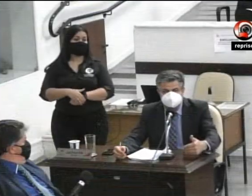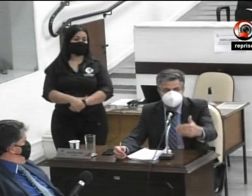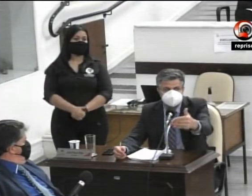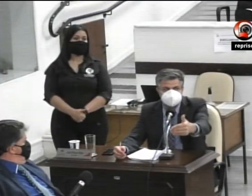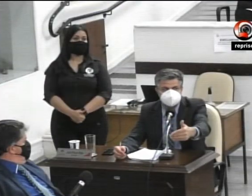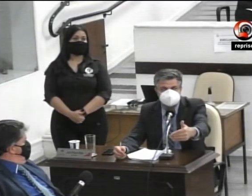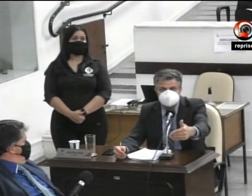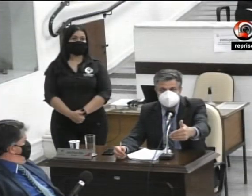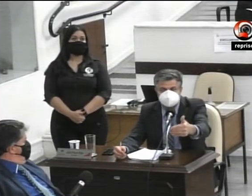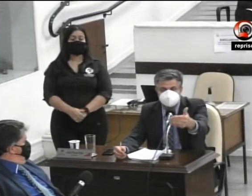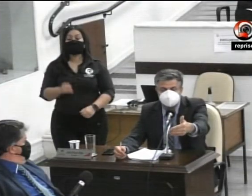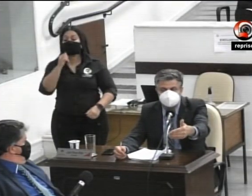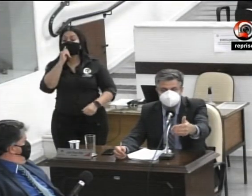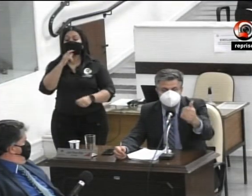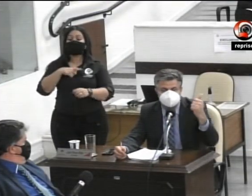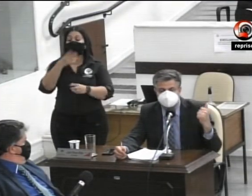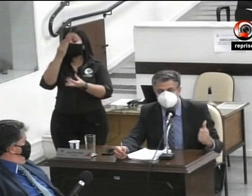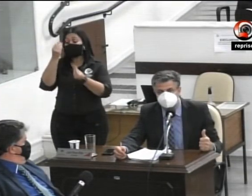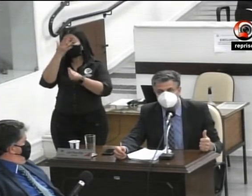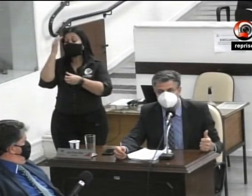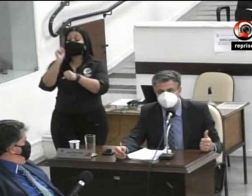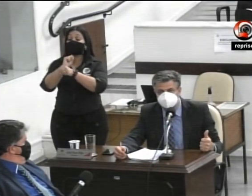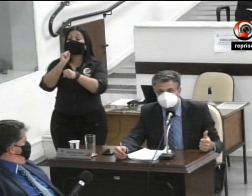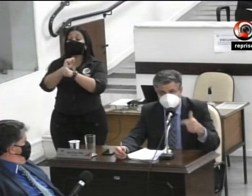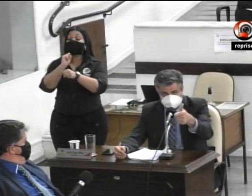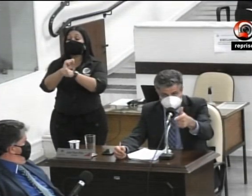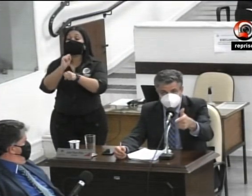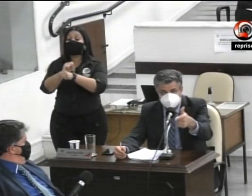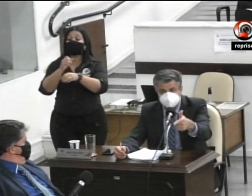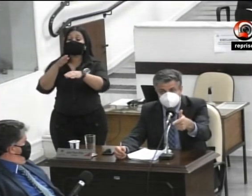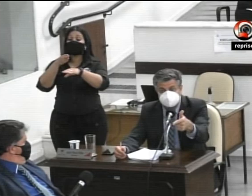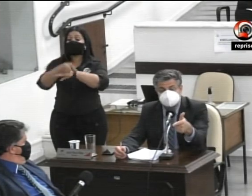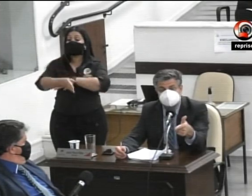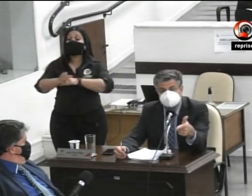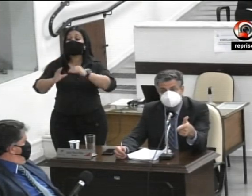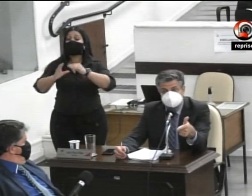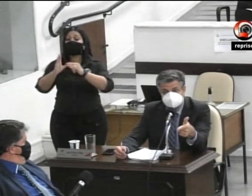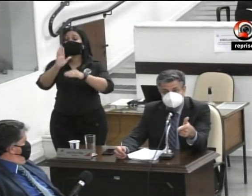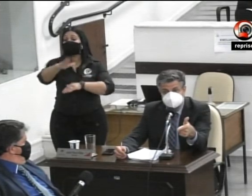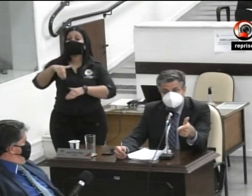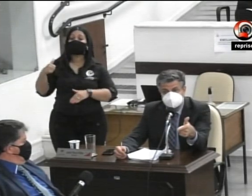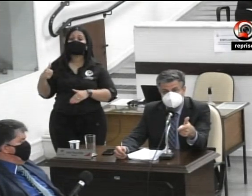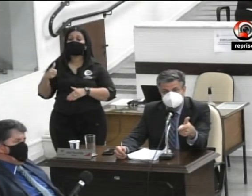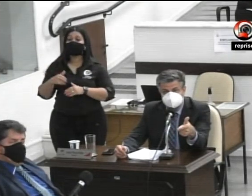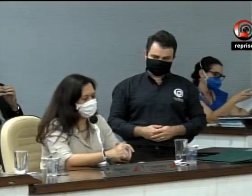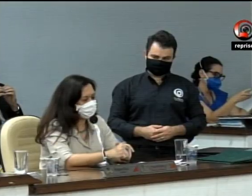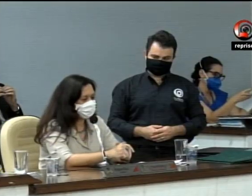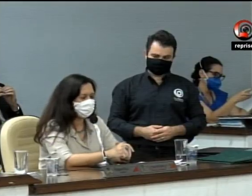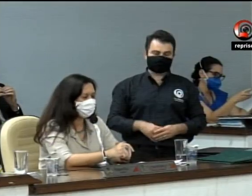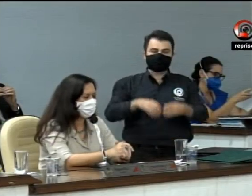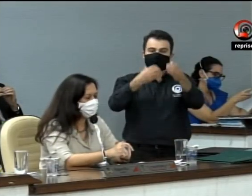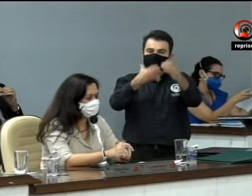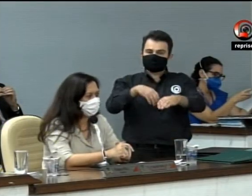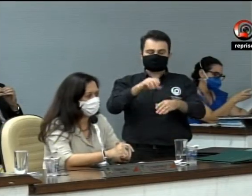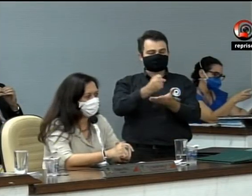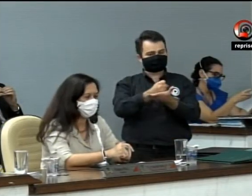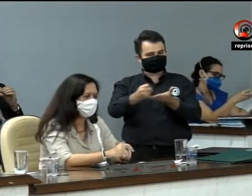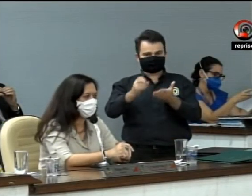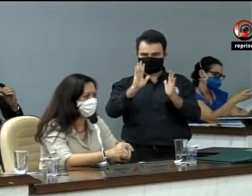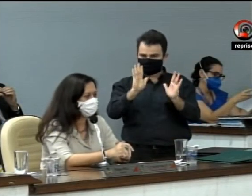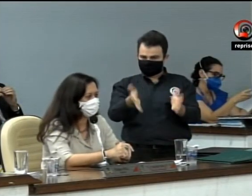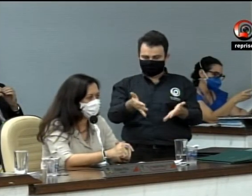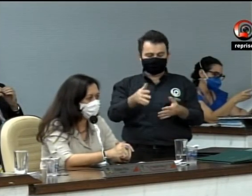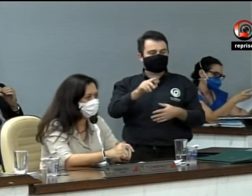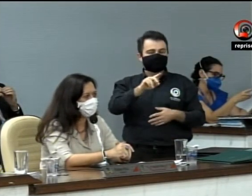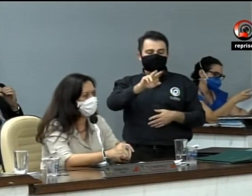tem necessidade de professor efetivo e não convocam eles? Isso não é uma vacância? Não, o concurso não está mais vigente. Isso não é considerado vacância porque eu preciso